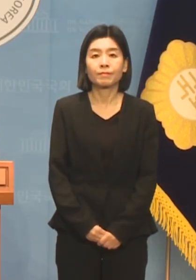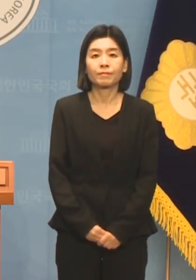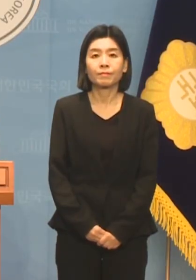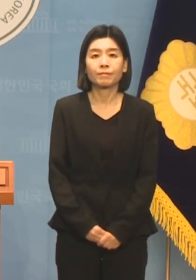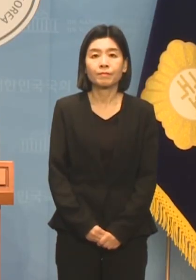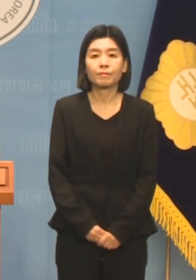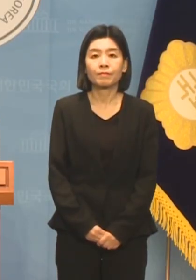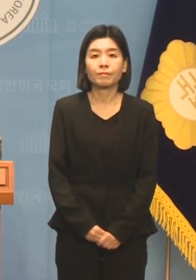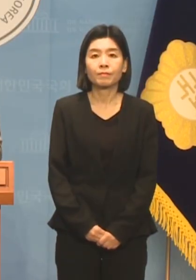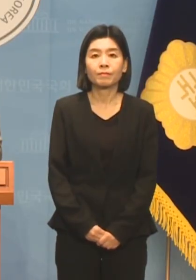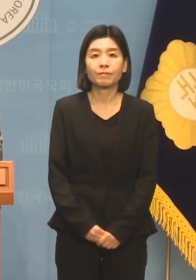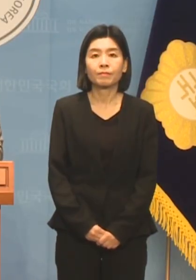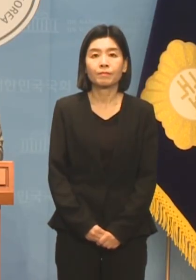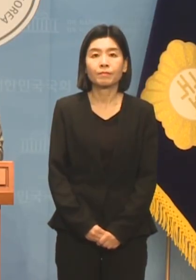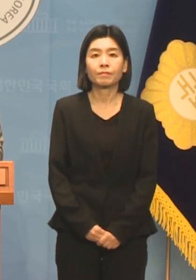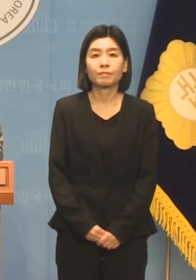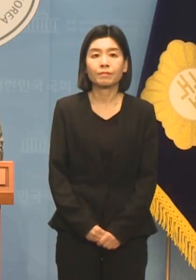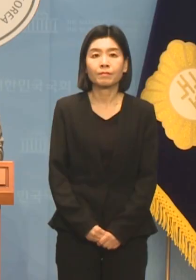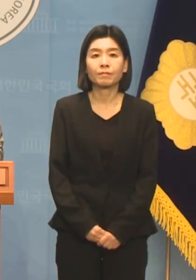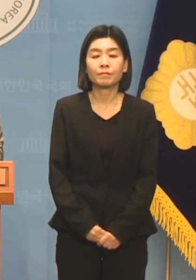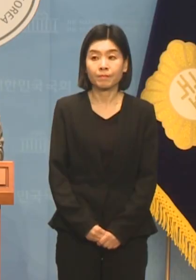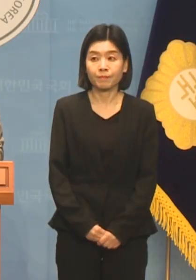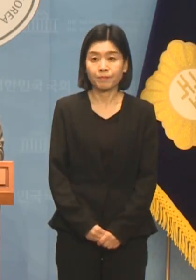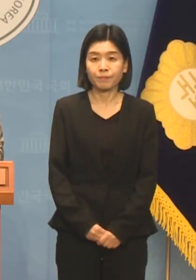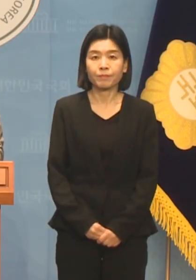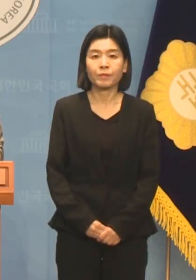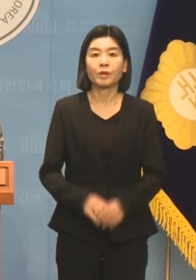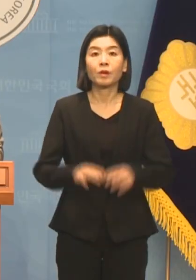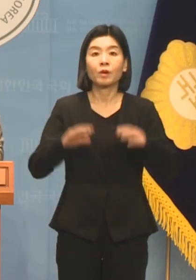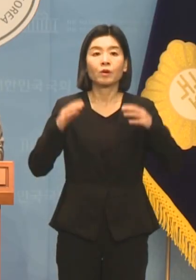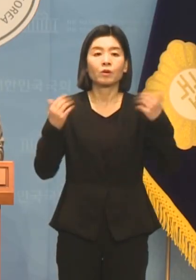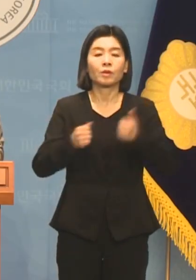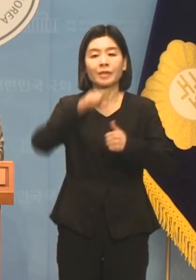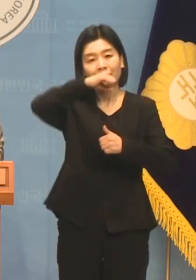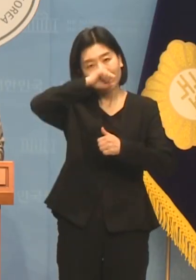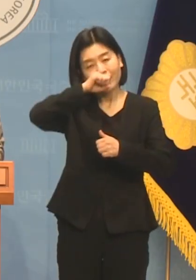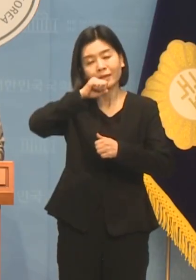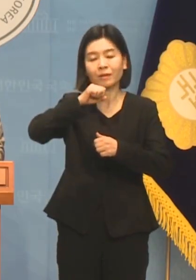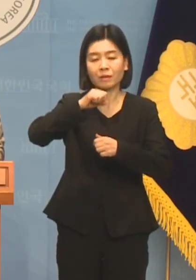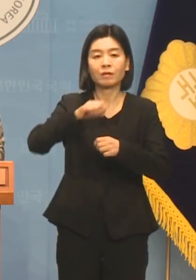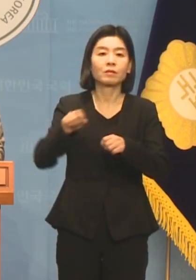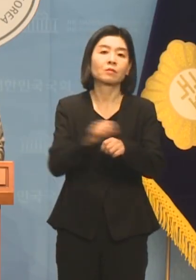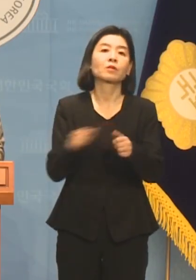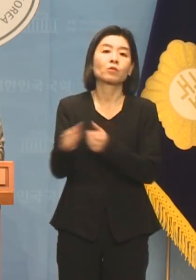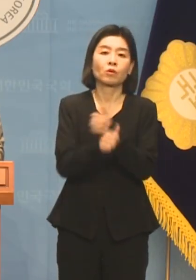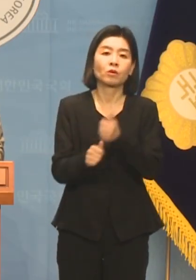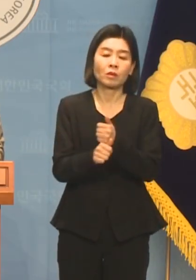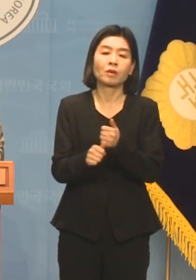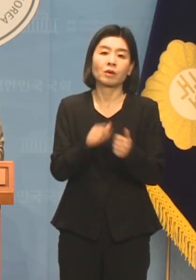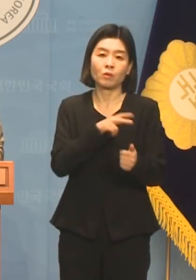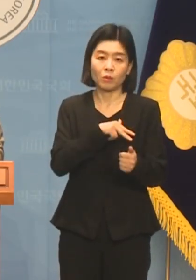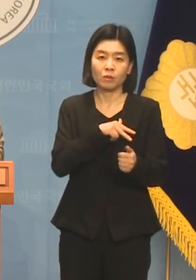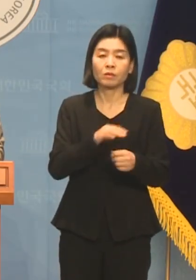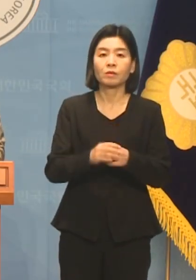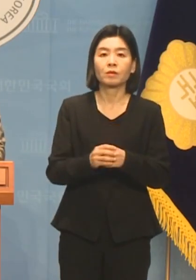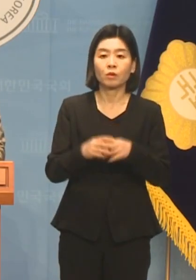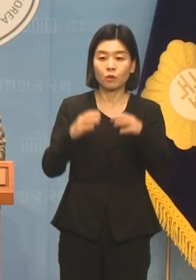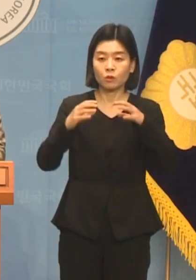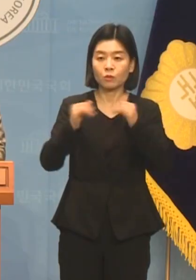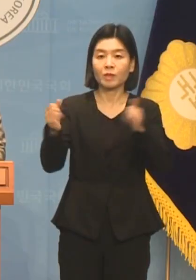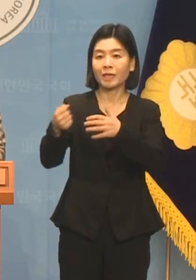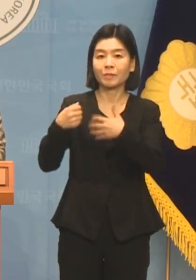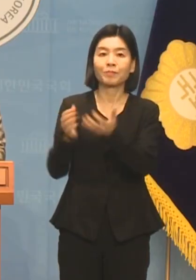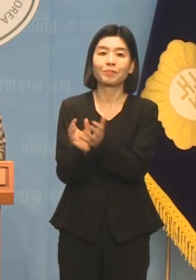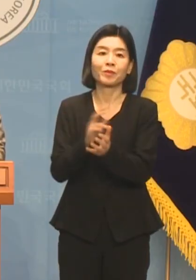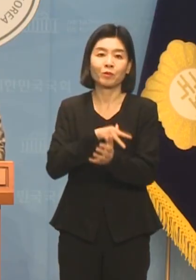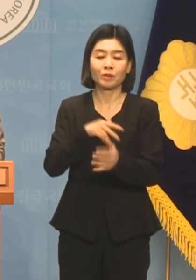국회 예산결산특별위원회 소속 대구 북구월 국회의원 국민의힘